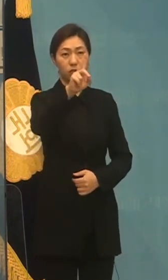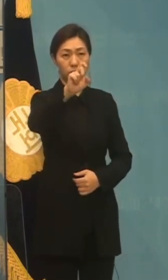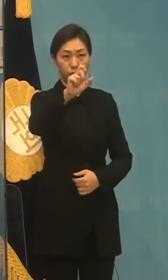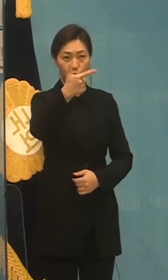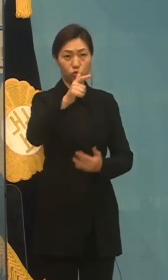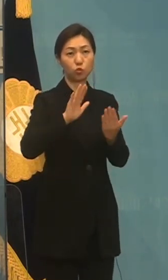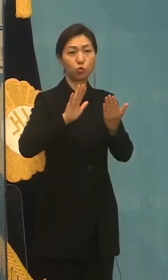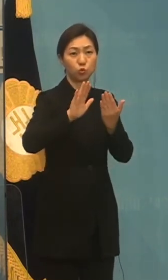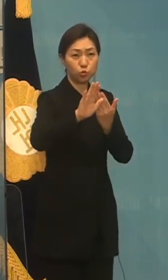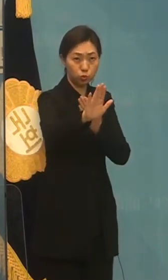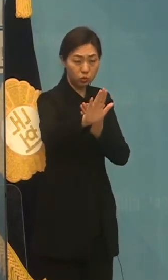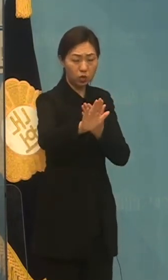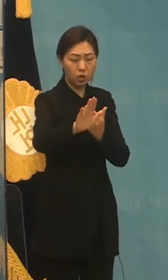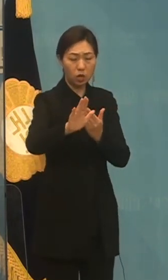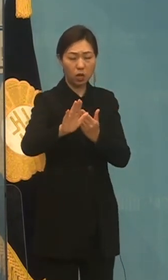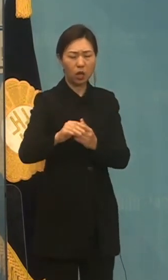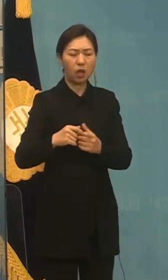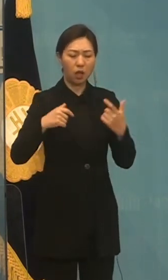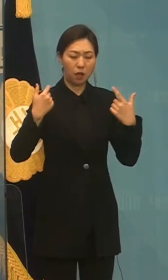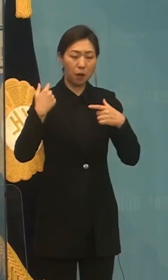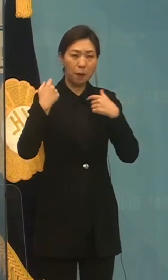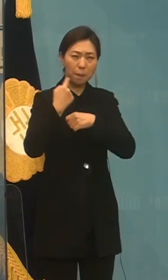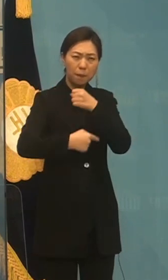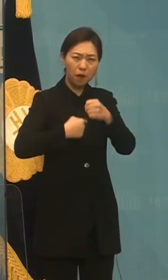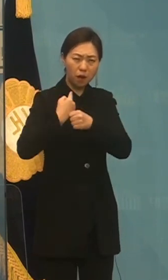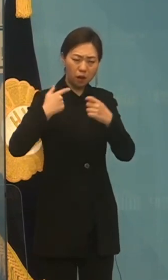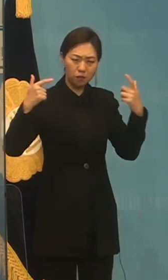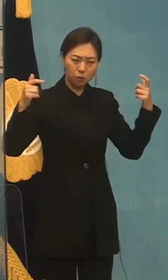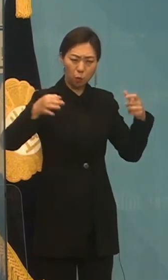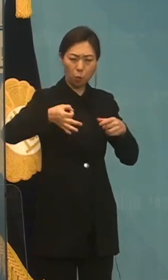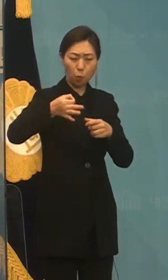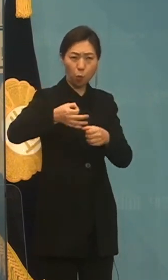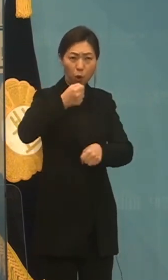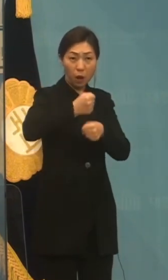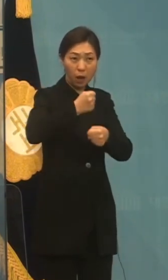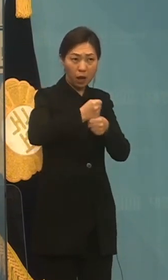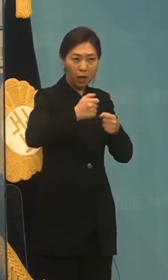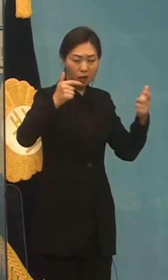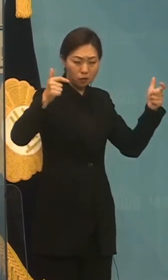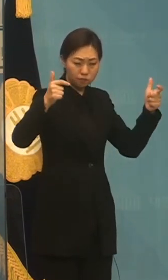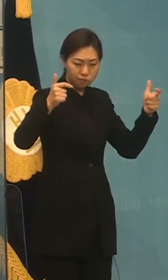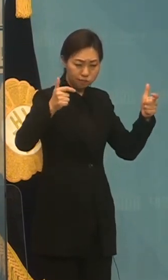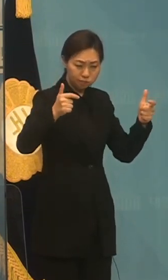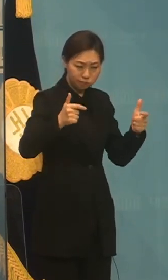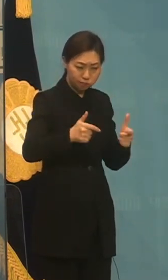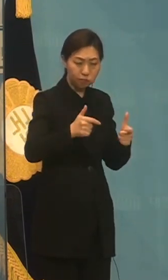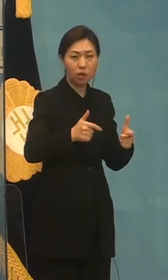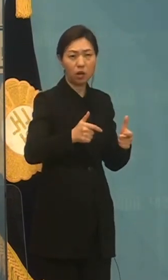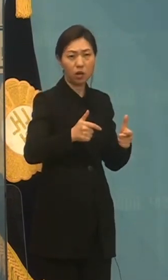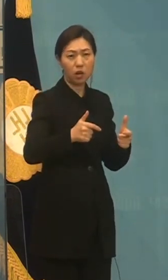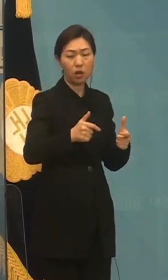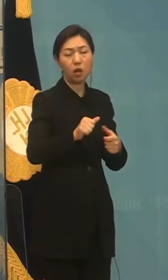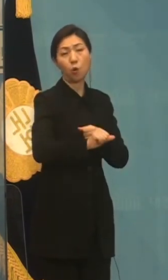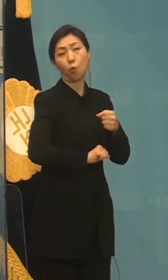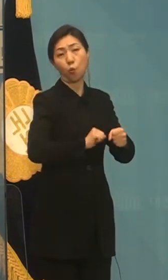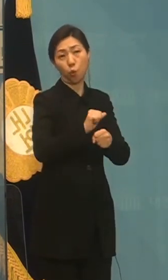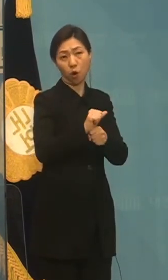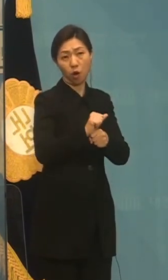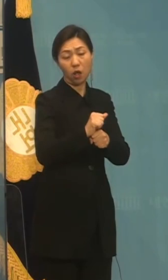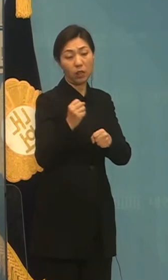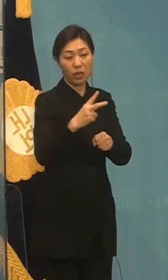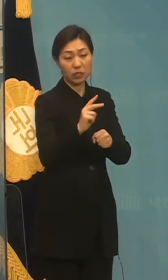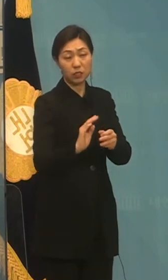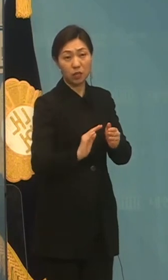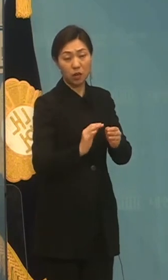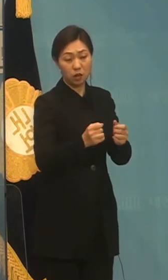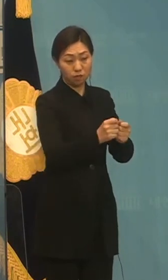2016년 이후 매년 감소세를 이어오던 쌀 생산량이 5년 만에 증가했습니다. 그러나 쌀 생산량